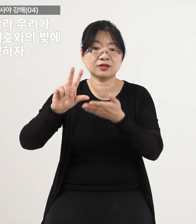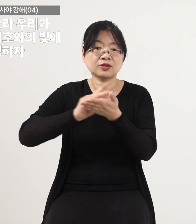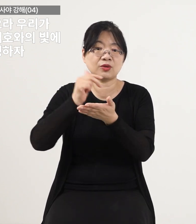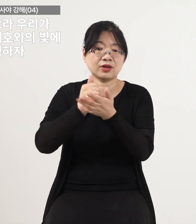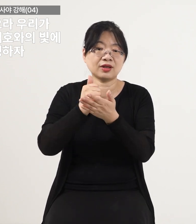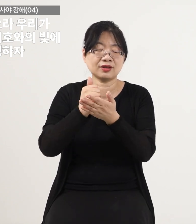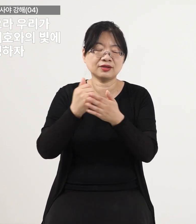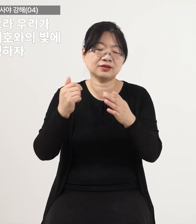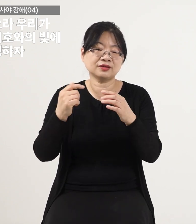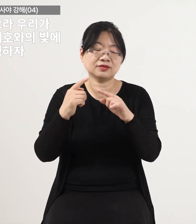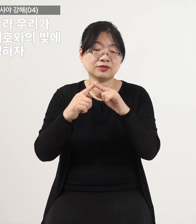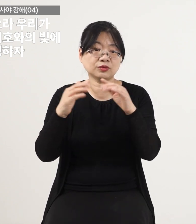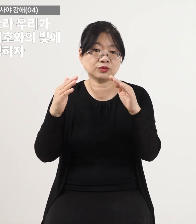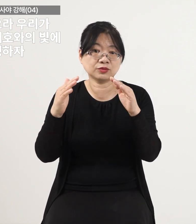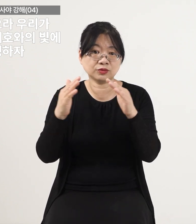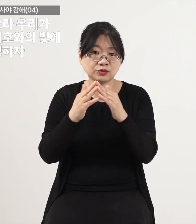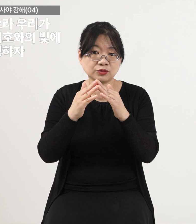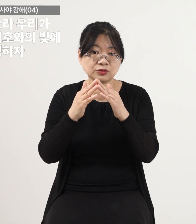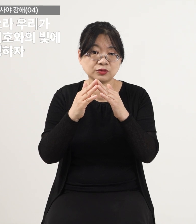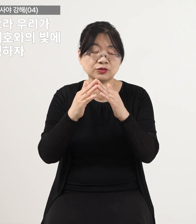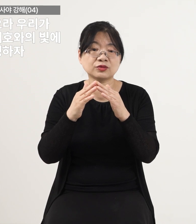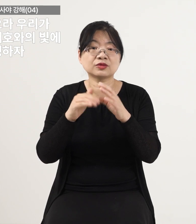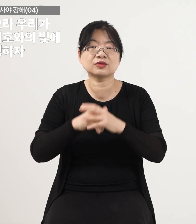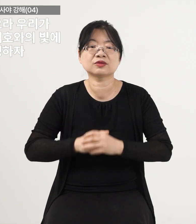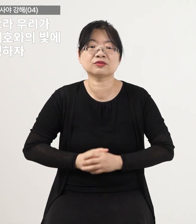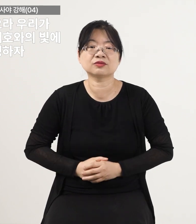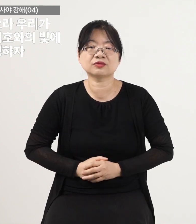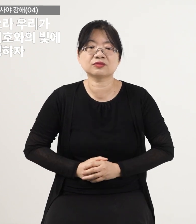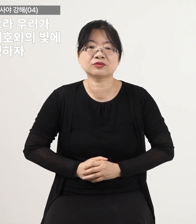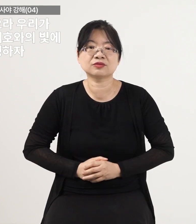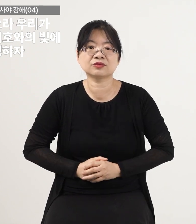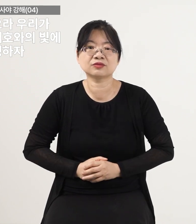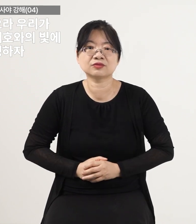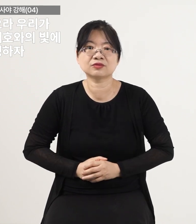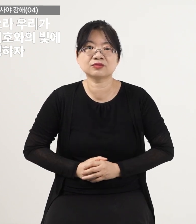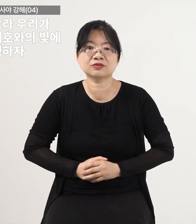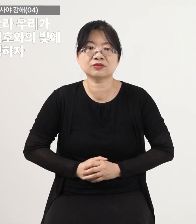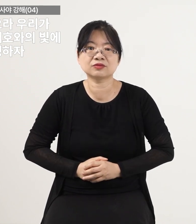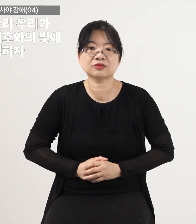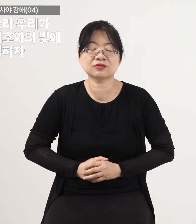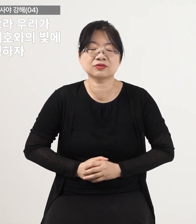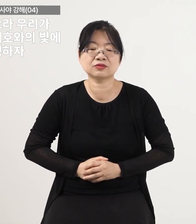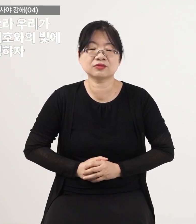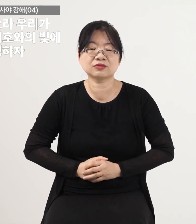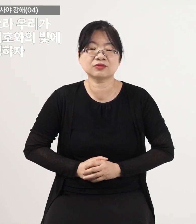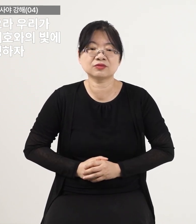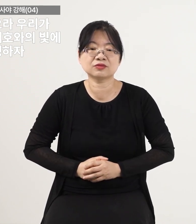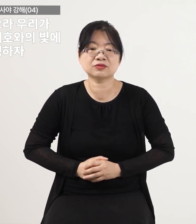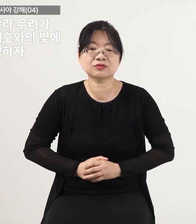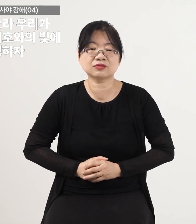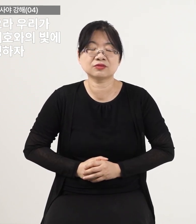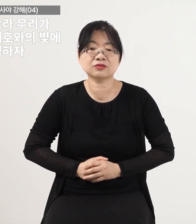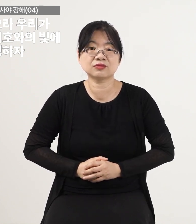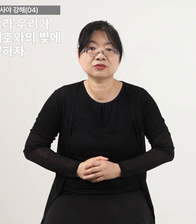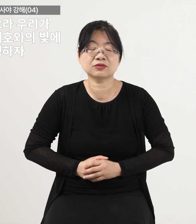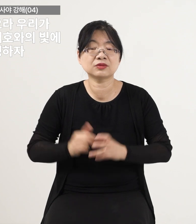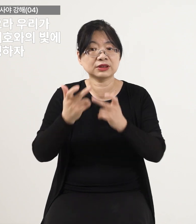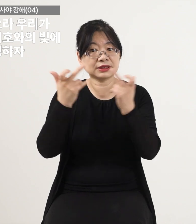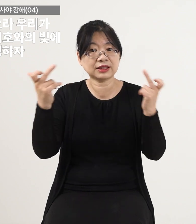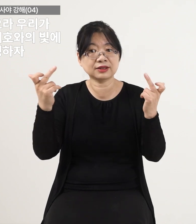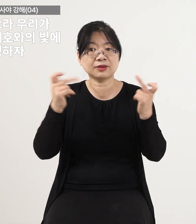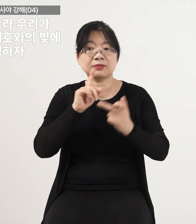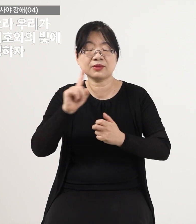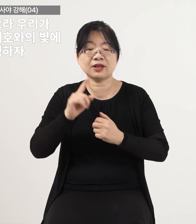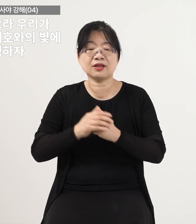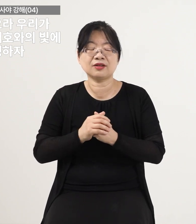여호와의 전에 산이, 여호와의 전에 산이면 무슨 산으로 우리